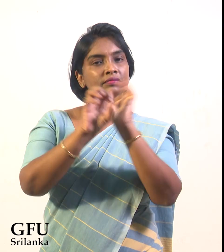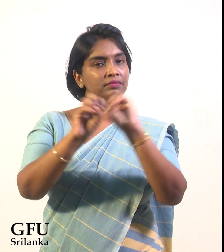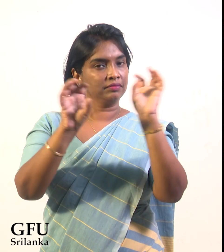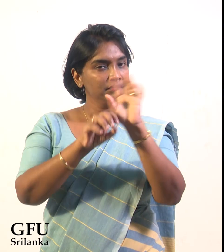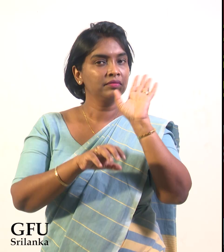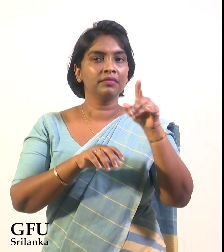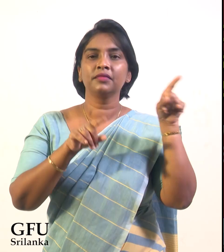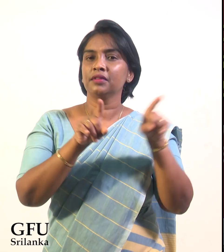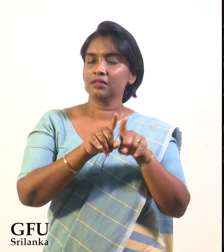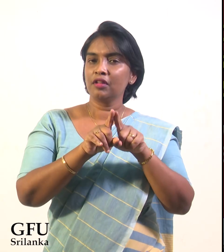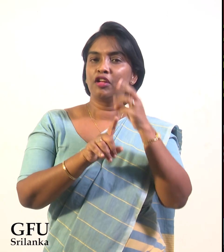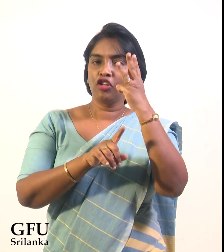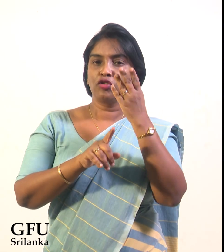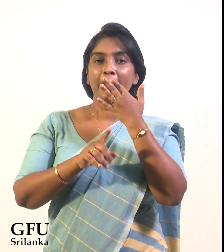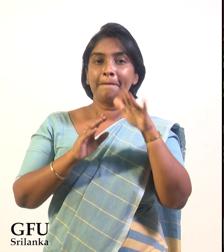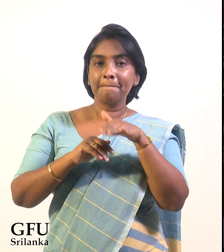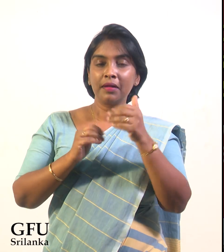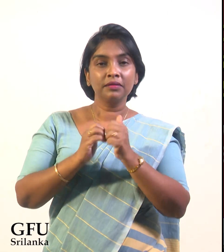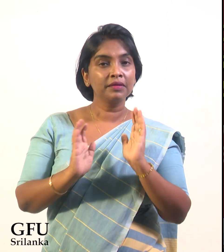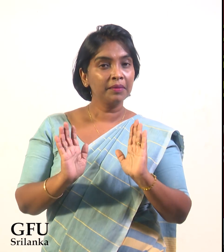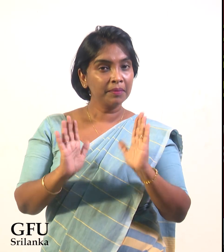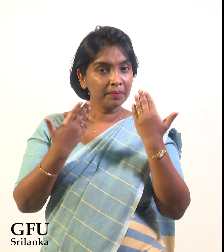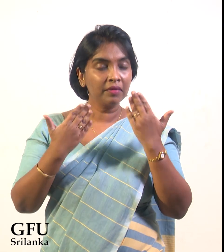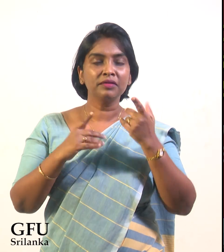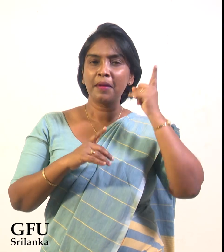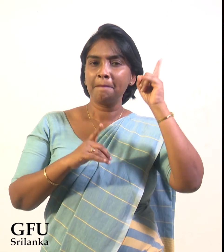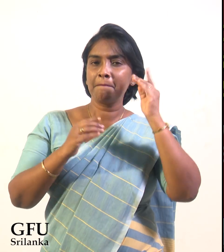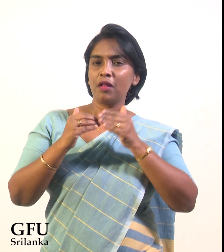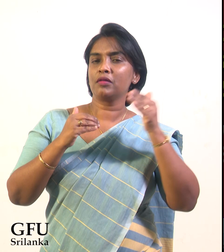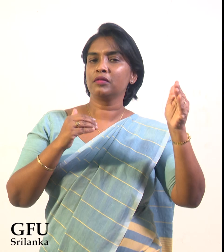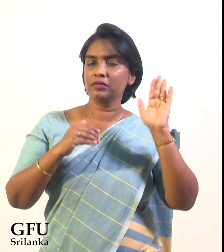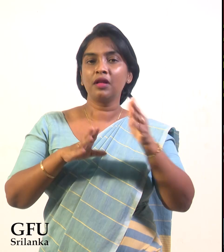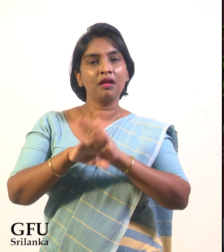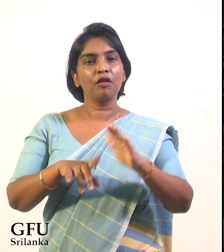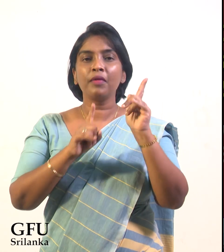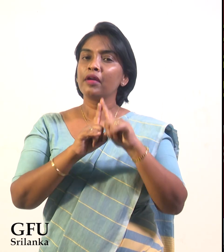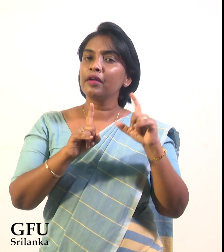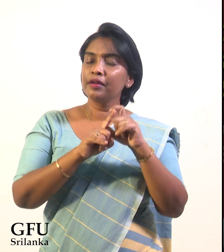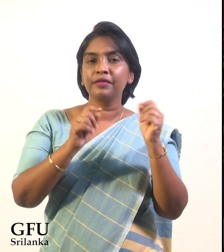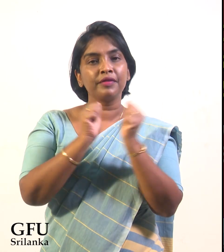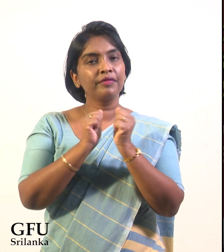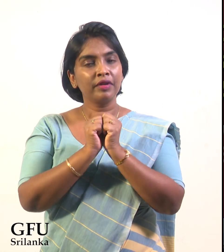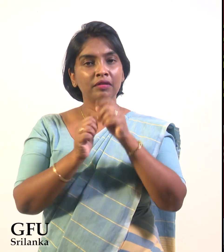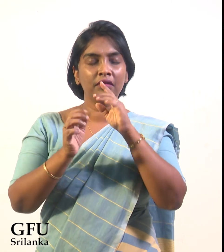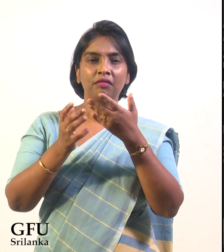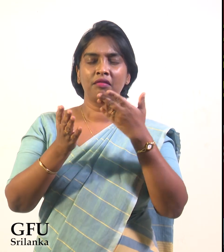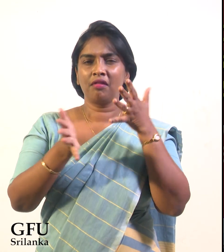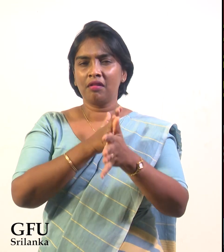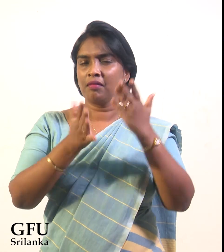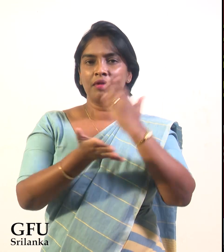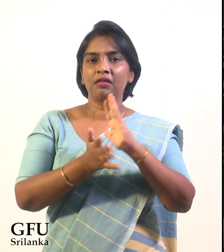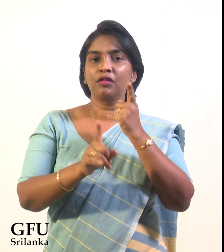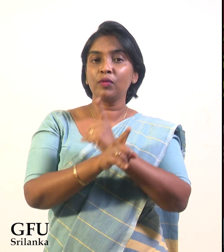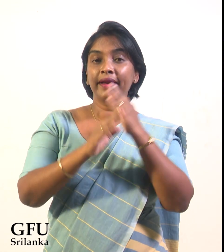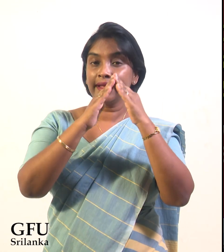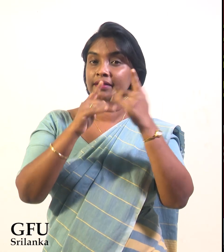වැඩසටහන විකාශය කිරීම සඳහා තුන වසර පාසල් වාරය ආරම්භ කිරීමේ ප්‍රමාද වීම හේතුවෙන් සිසුන්ගේ අධ්‍යාපන කටයුතු අදාළ වීම